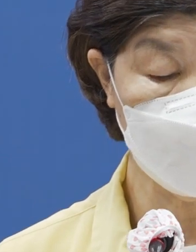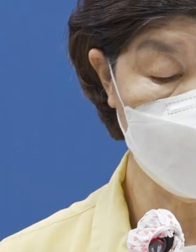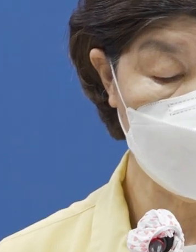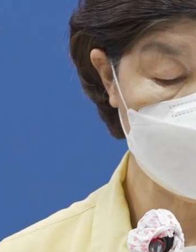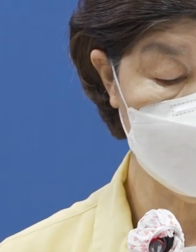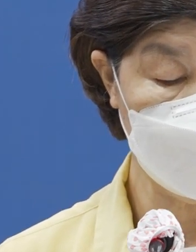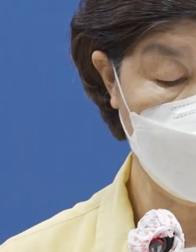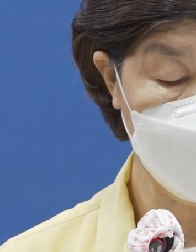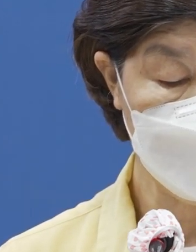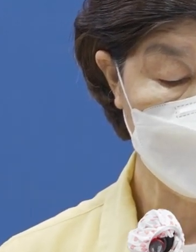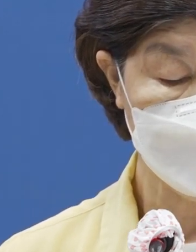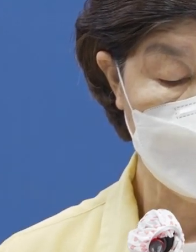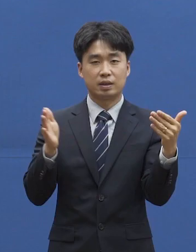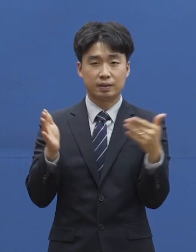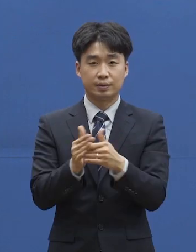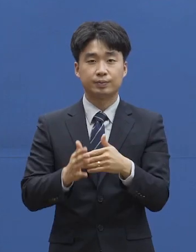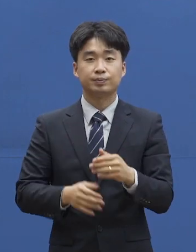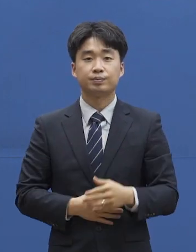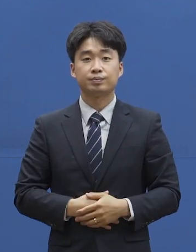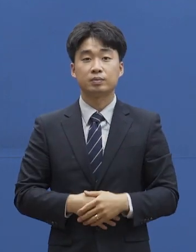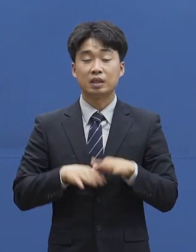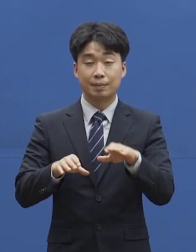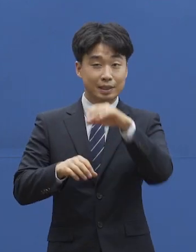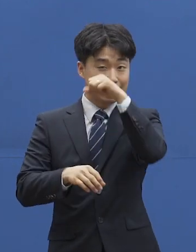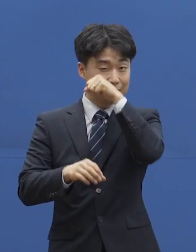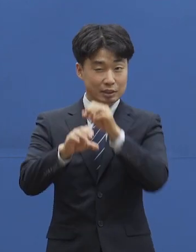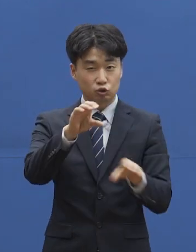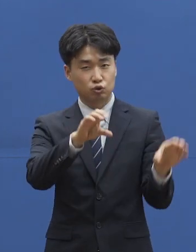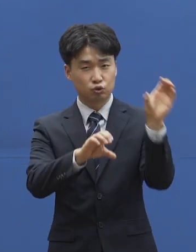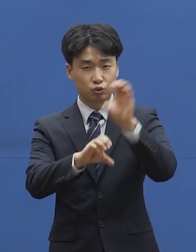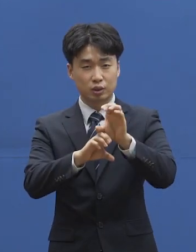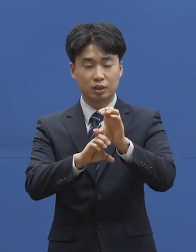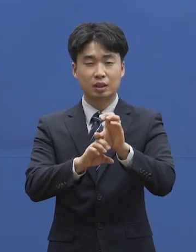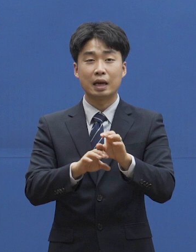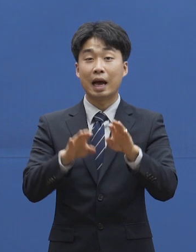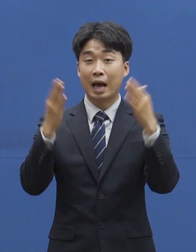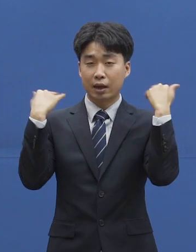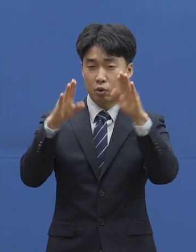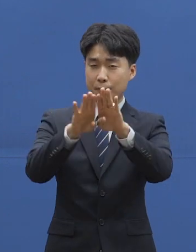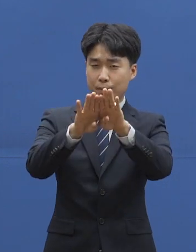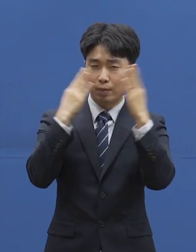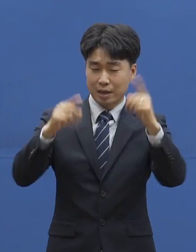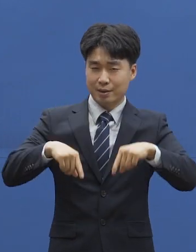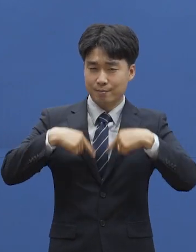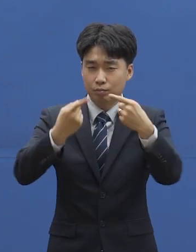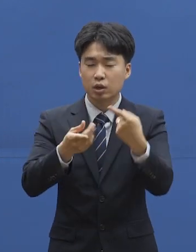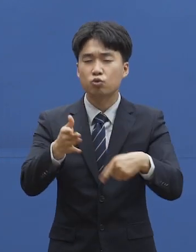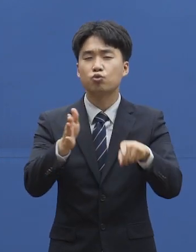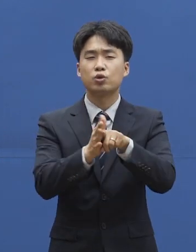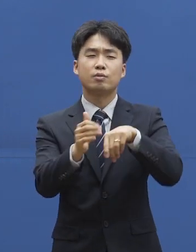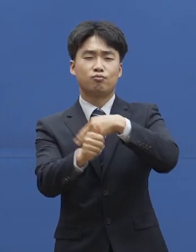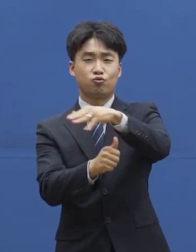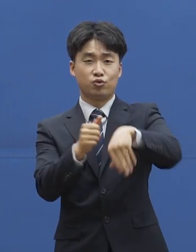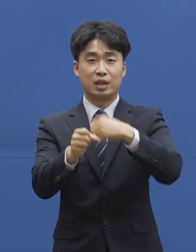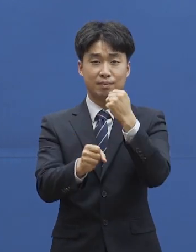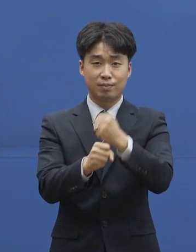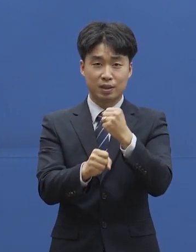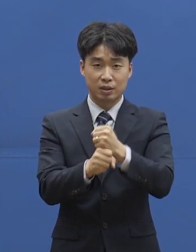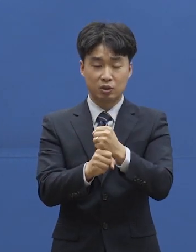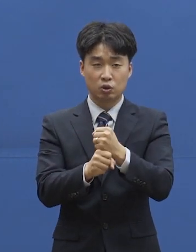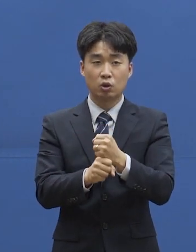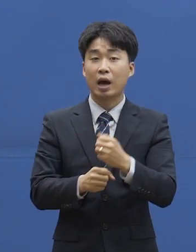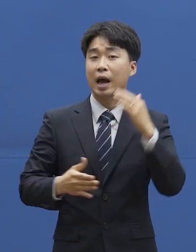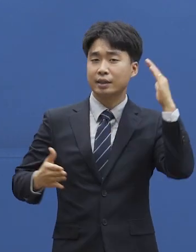높여나갈 수 있도록 했습니다. 이번 추경 예산안은 전면 등교를 지속할 수 있는 환경 구축으로